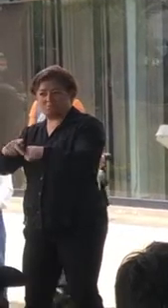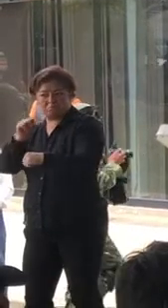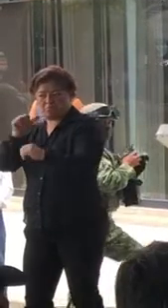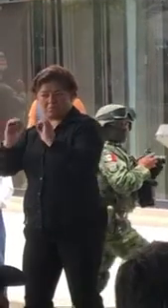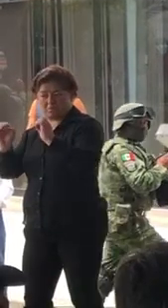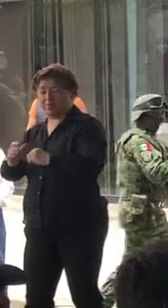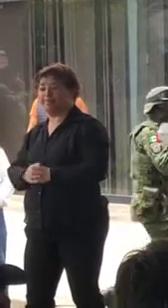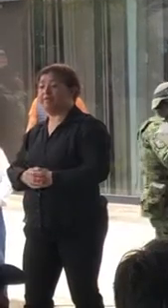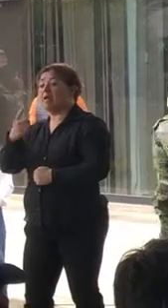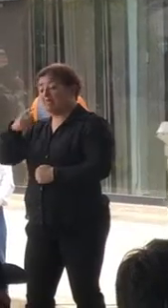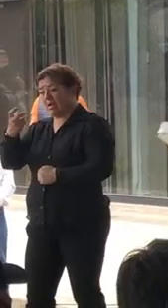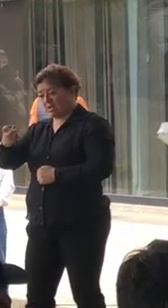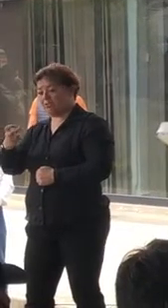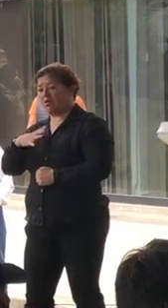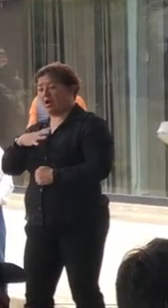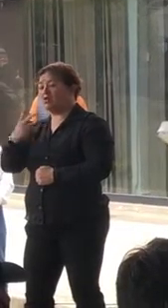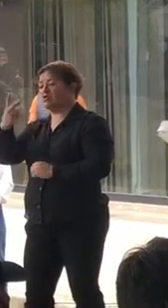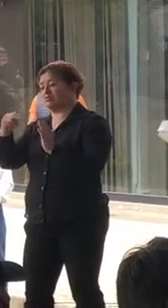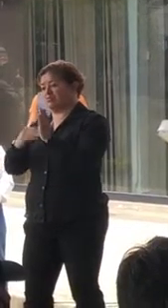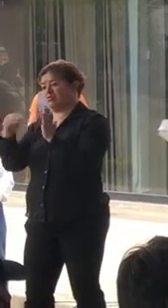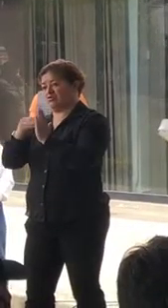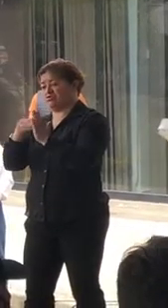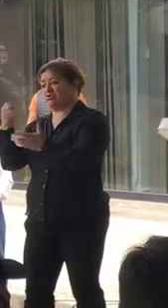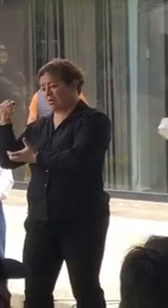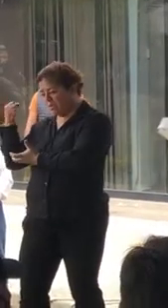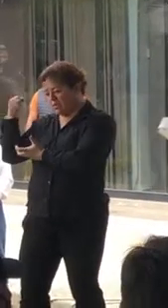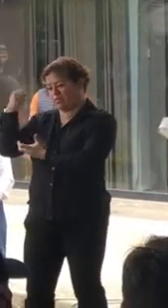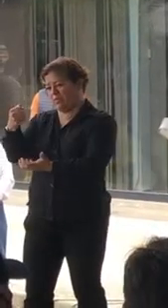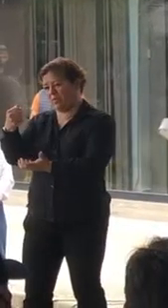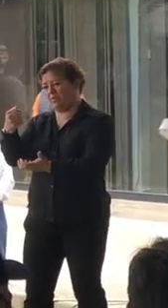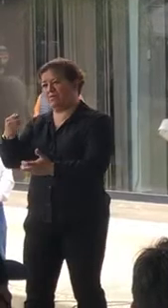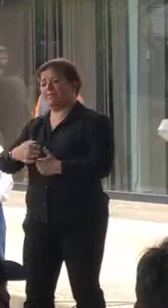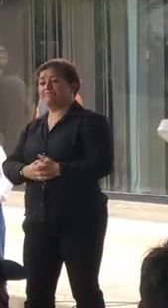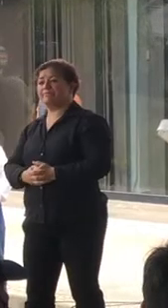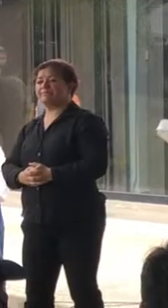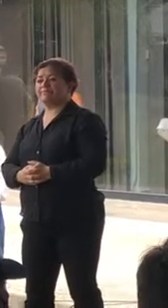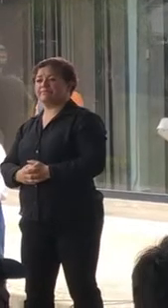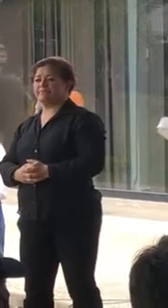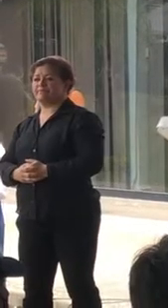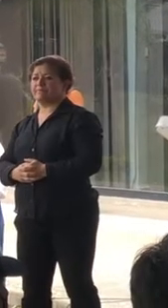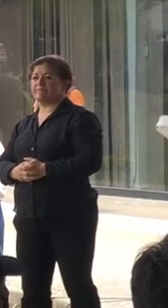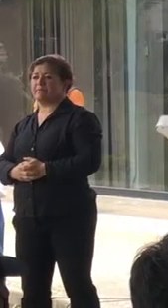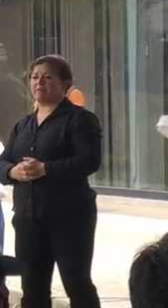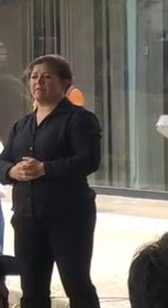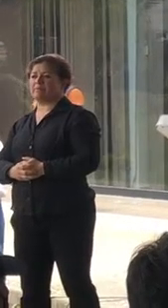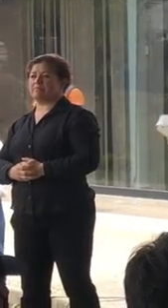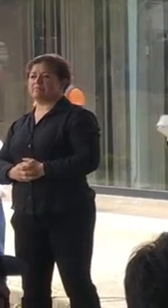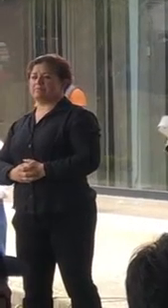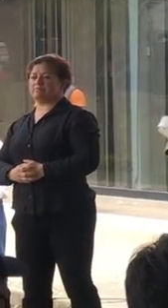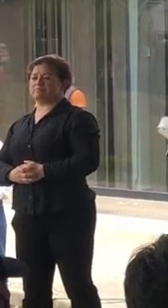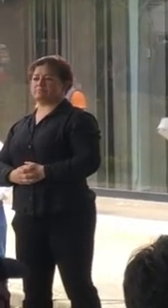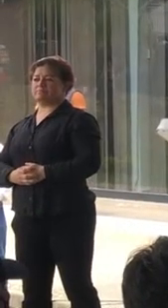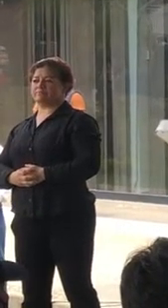de proyectos se llevó a cabo la inversión de los millones de pesos no quiero también omitir